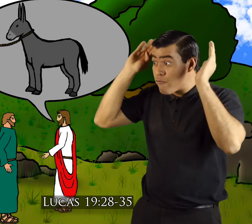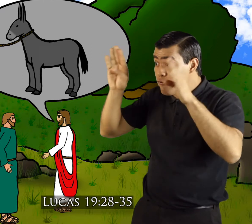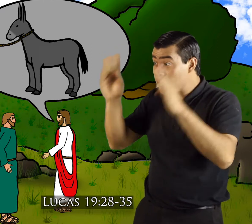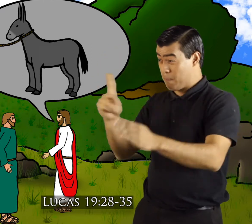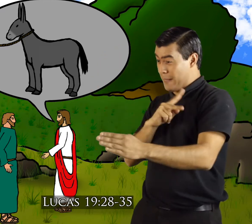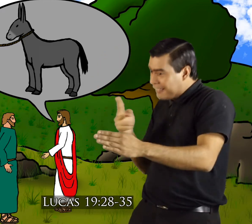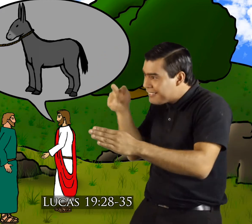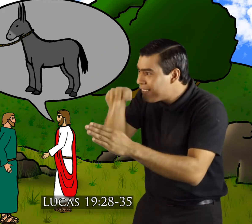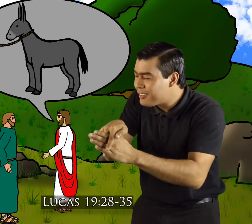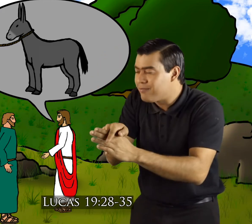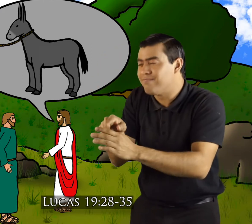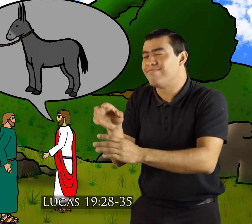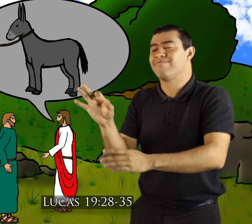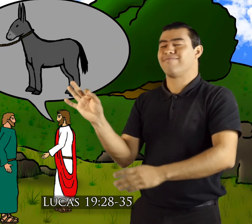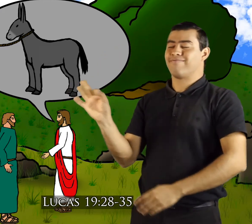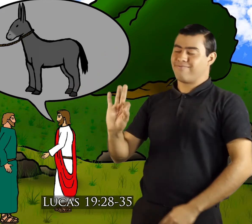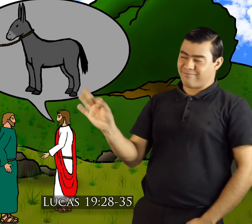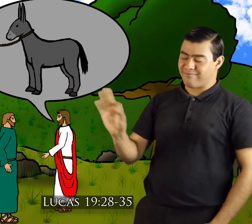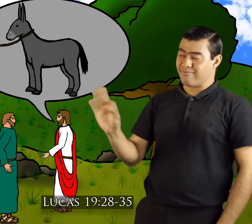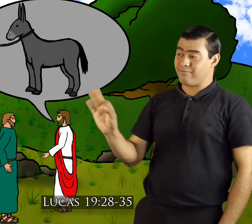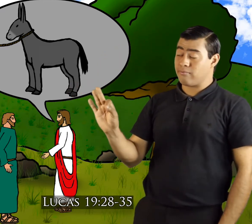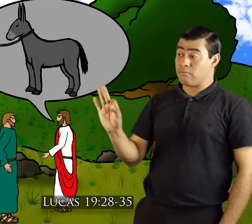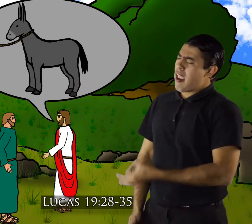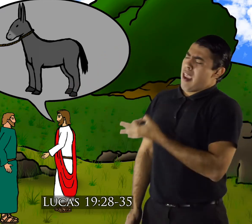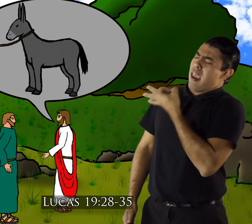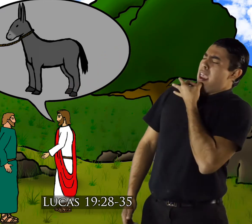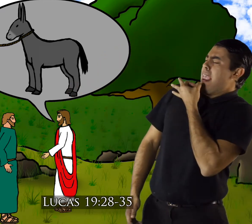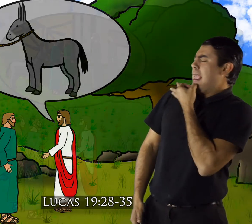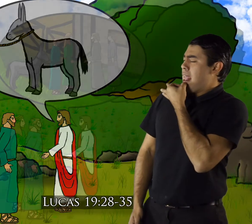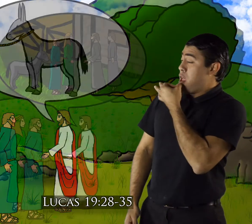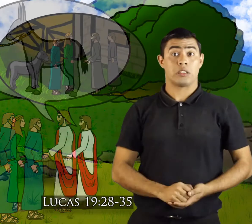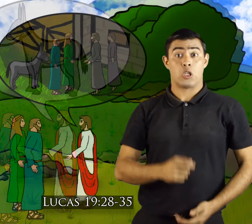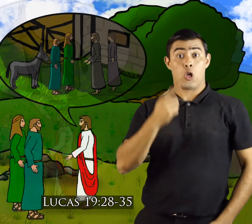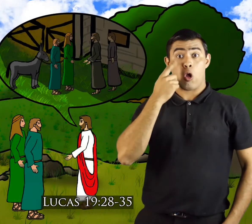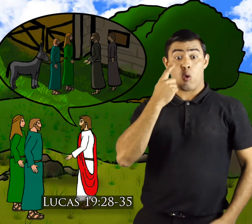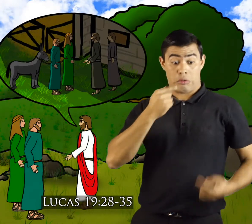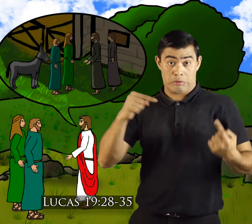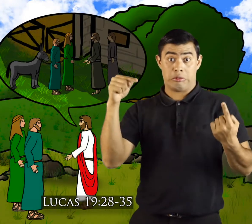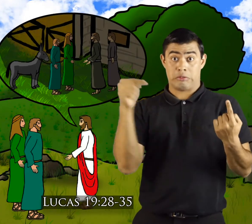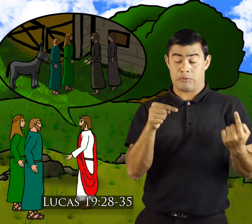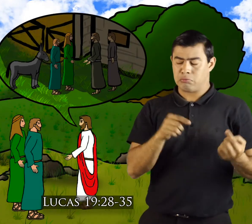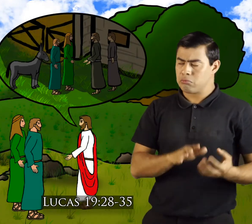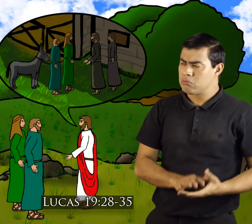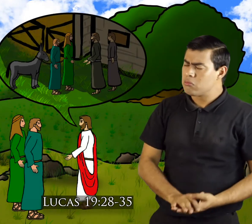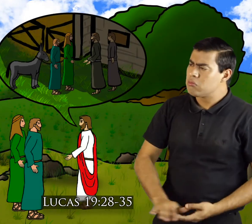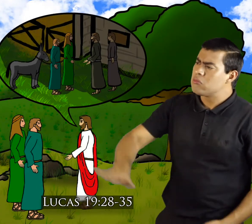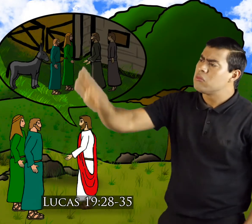Desátenlo y tráiganlo. Si los dueños les preguntan por qué lo están